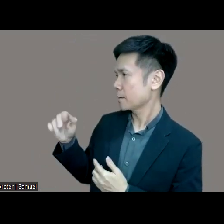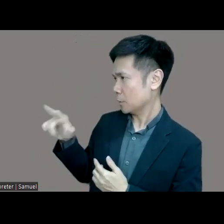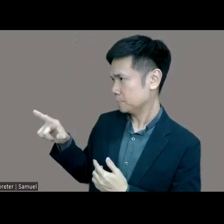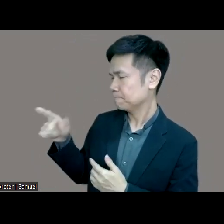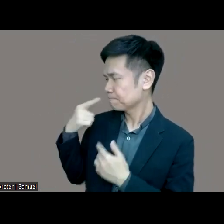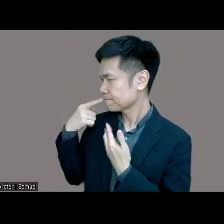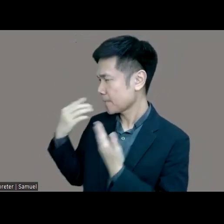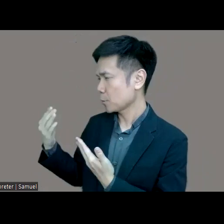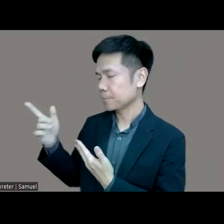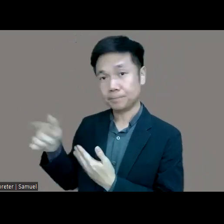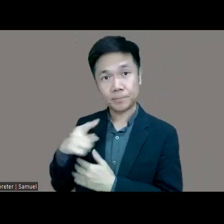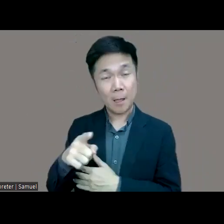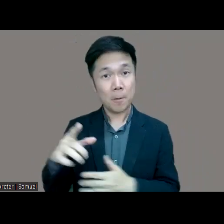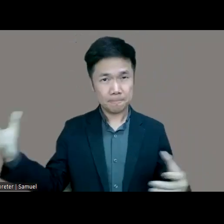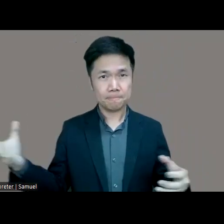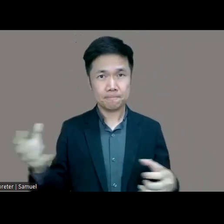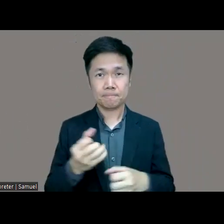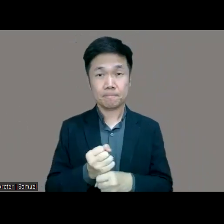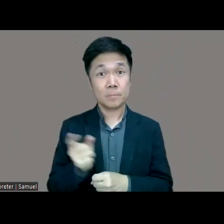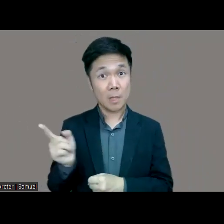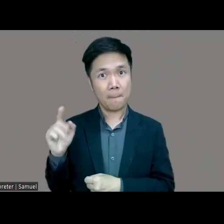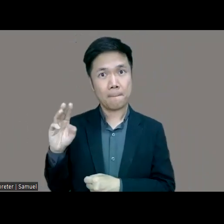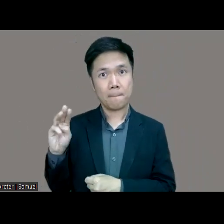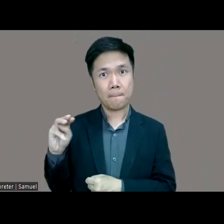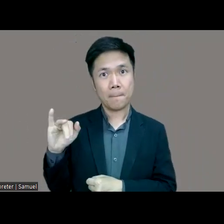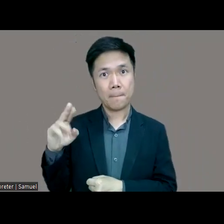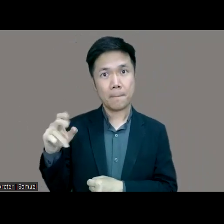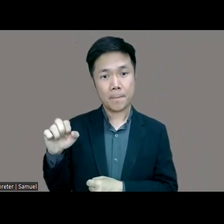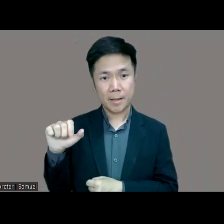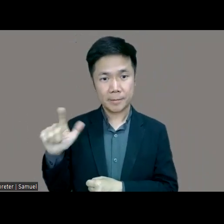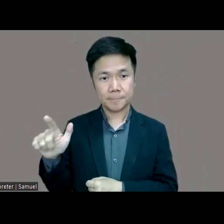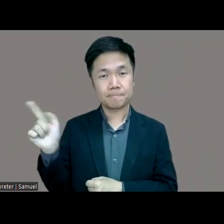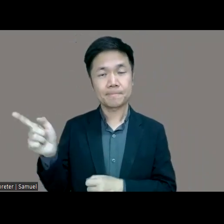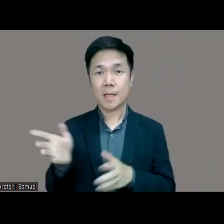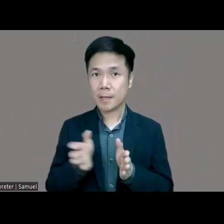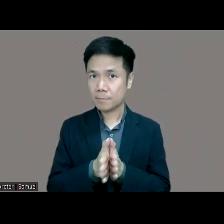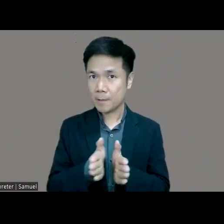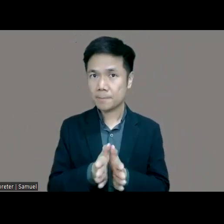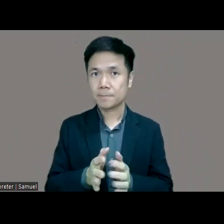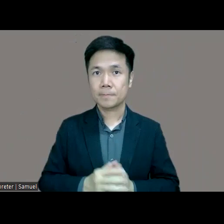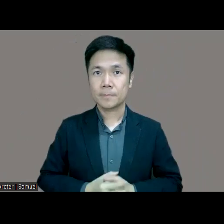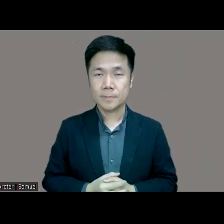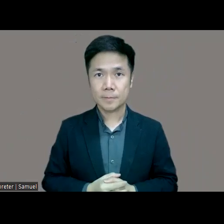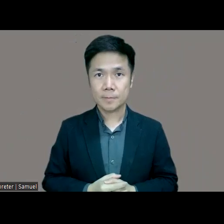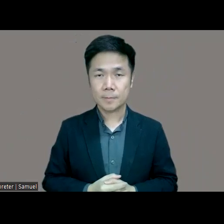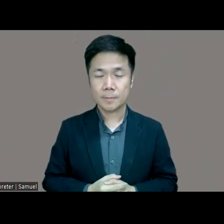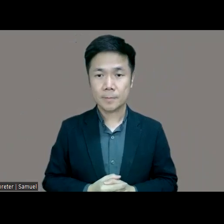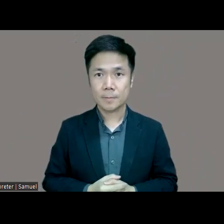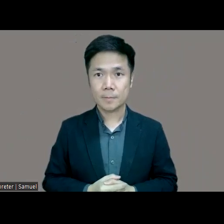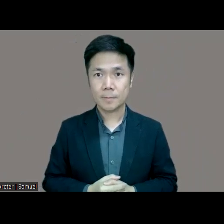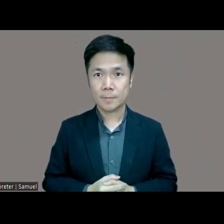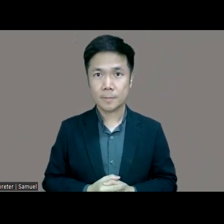Michael. Si je peux redire ce qui était assuré, parfois il y a des mesures